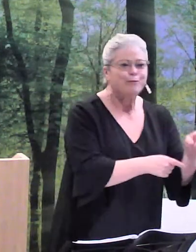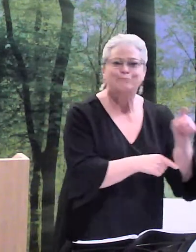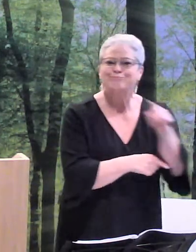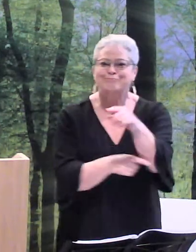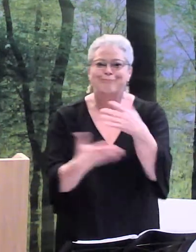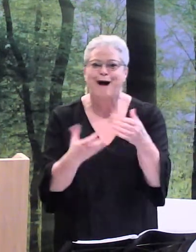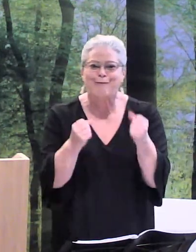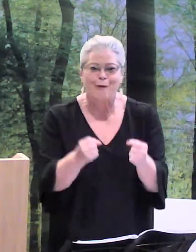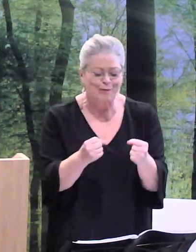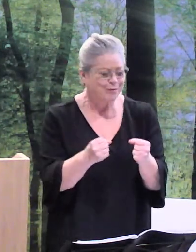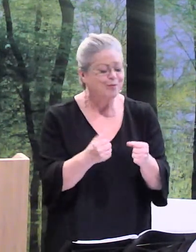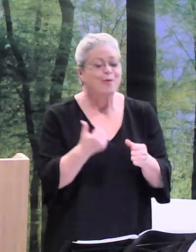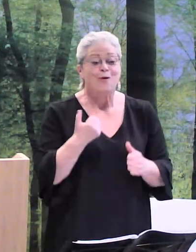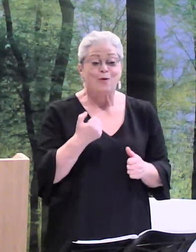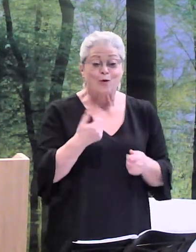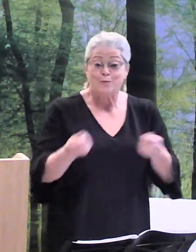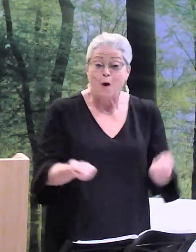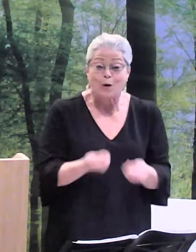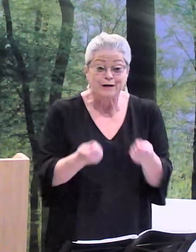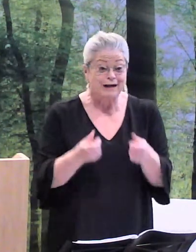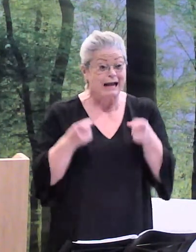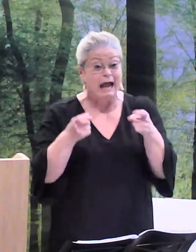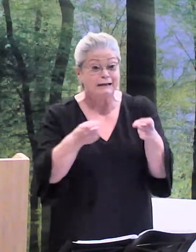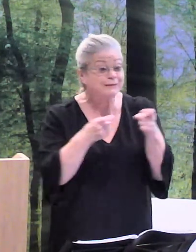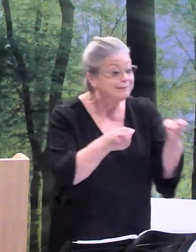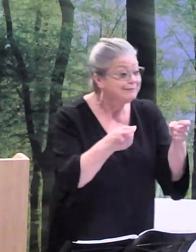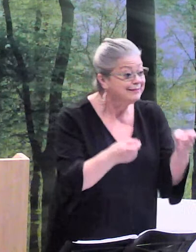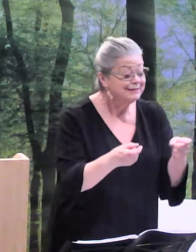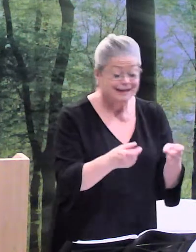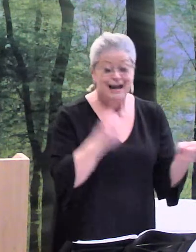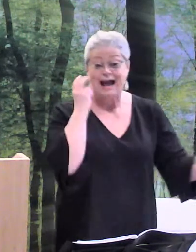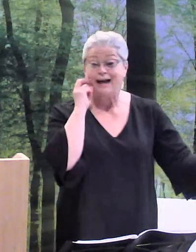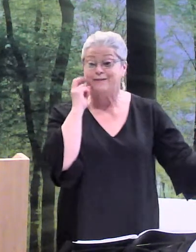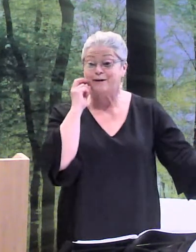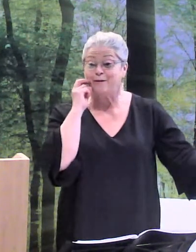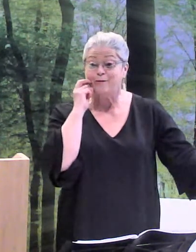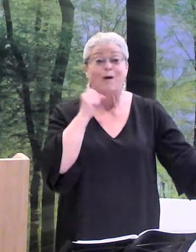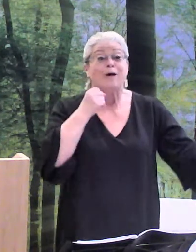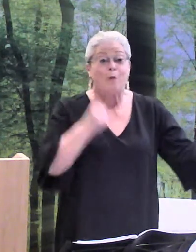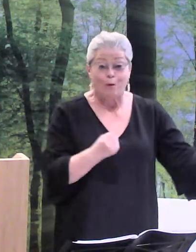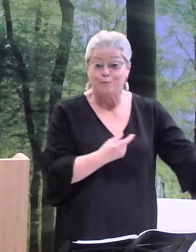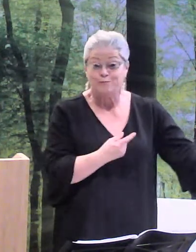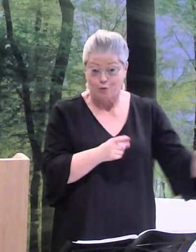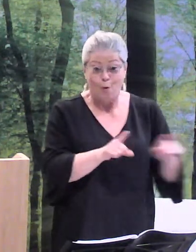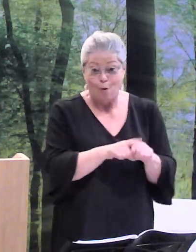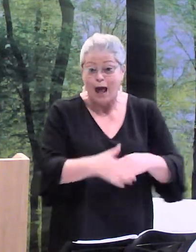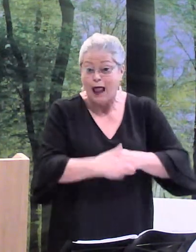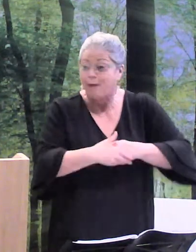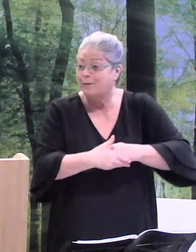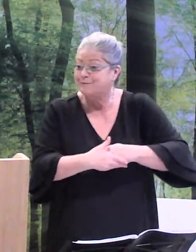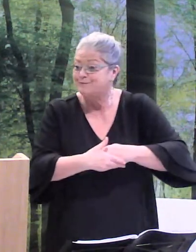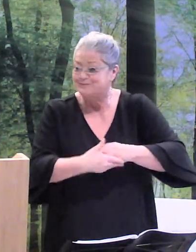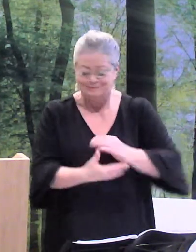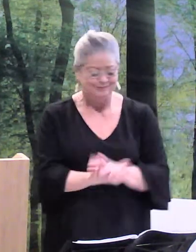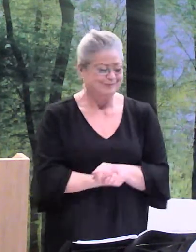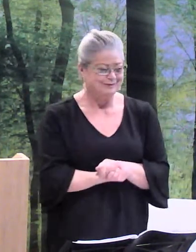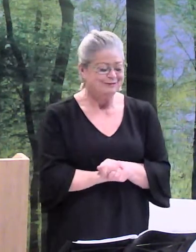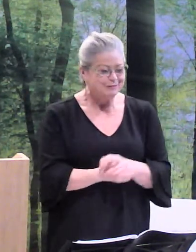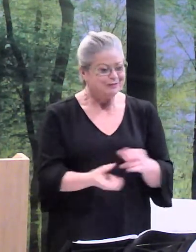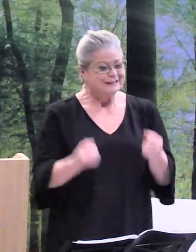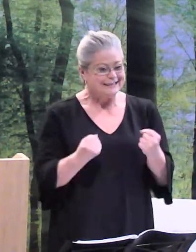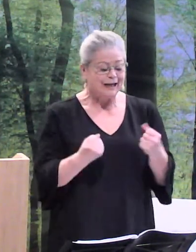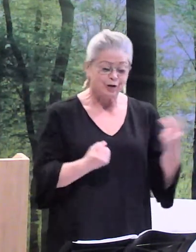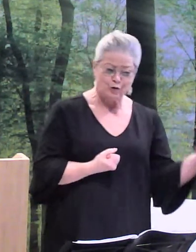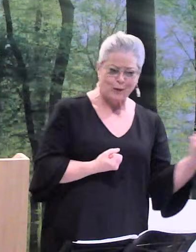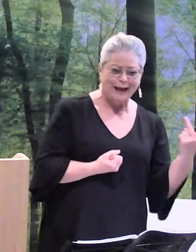konden, Rosa bij het organiseren van haar reizen en Hendrik, waar hij kon, hielp hij ook. De sterkte